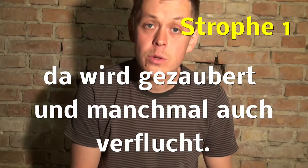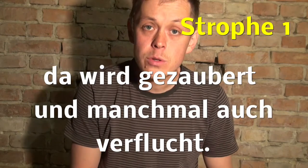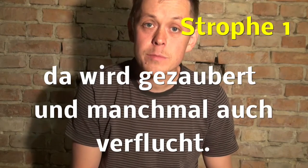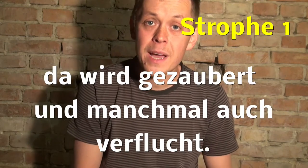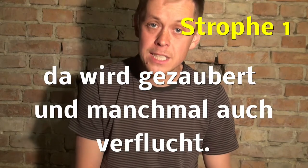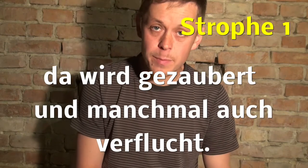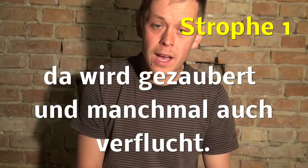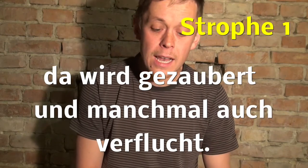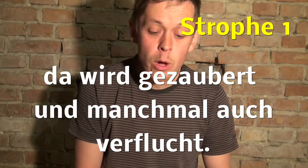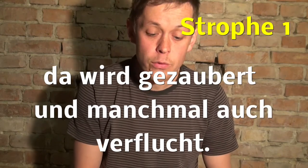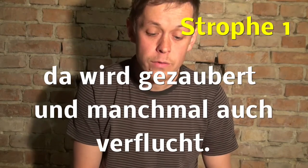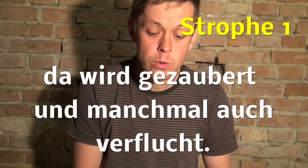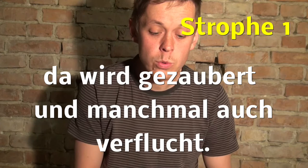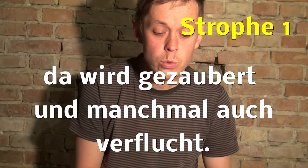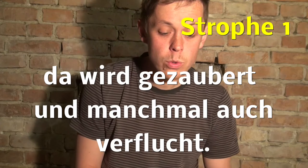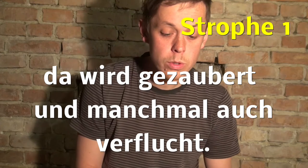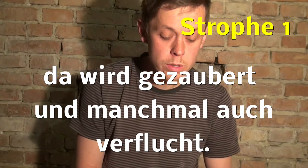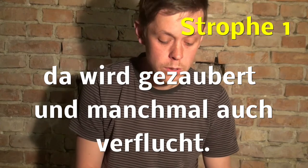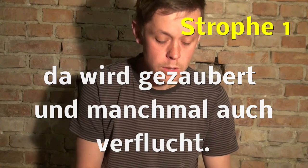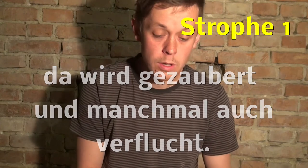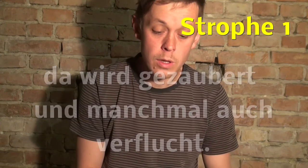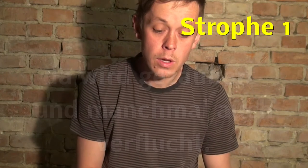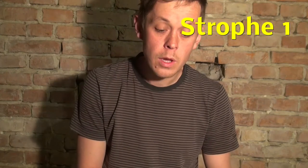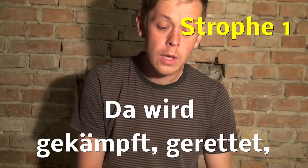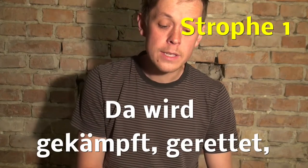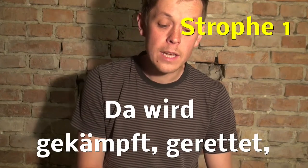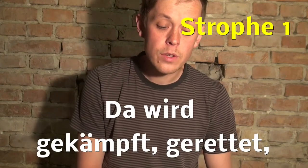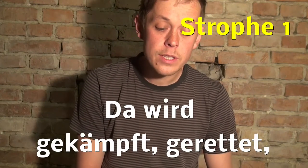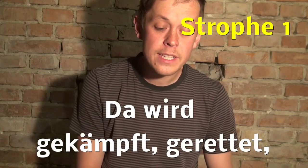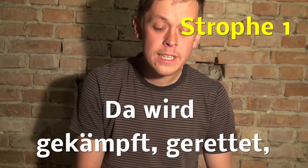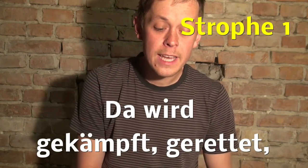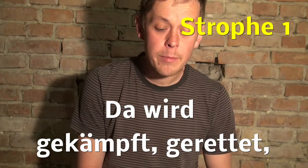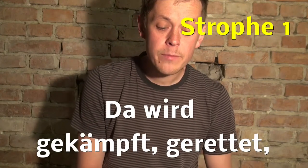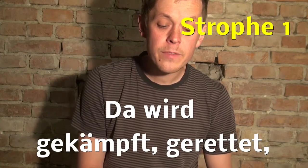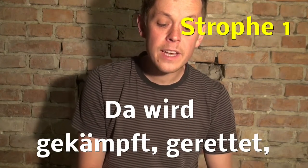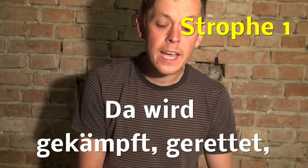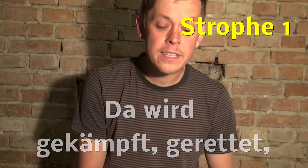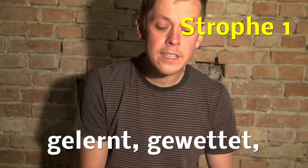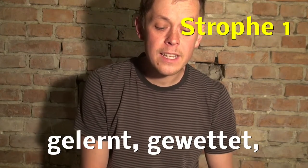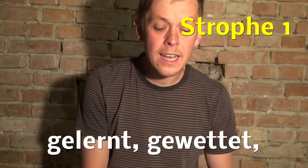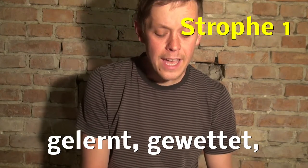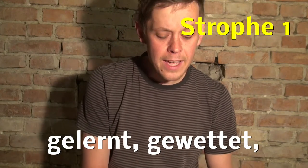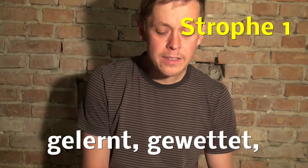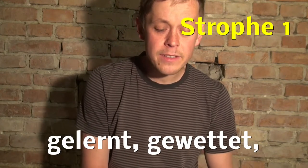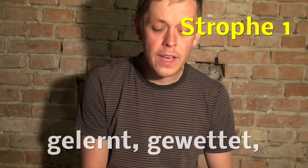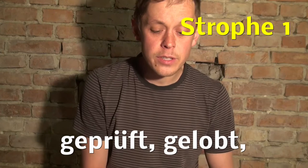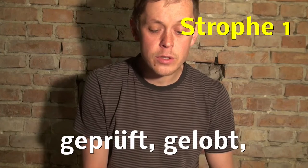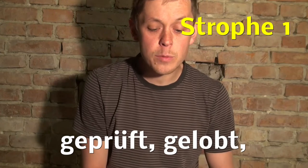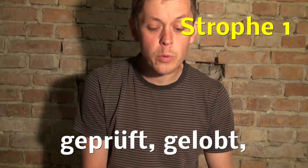und manchmal auch verflucht. Da wird gekämpft, gerettet, gelernt, gewettet,